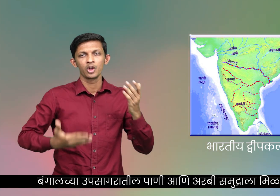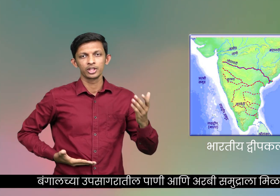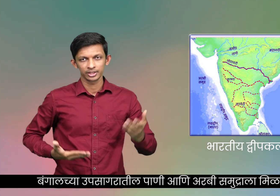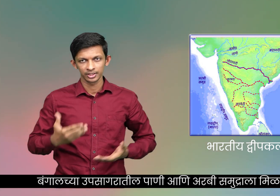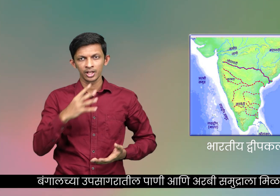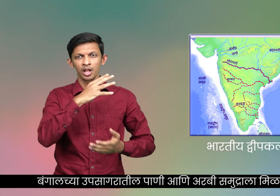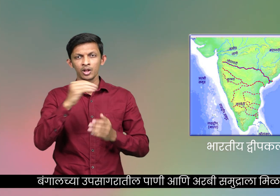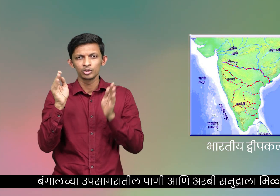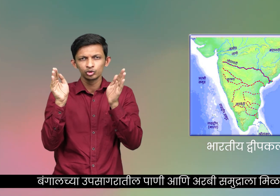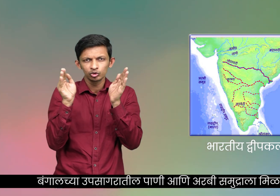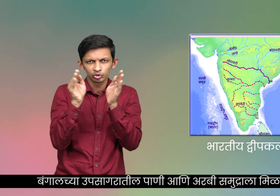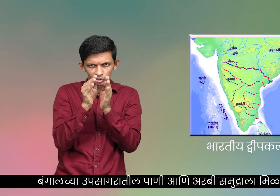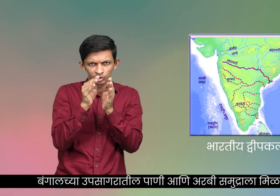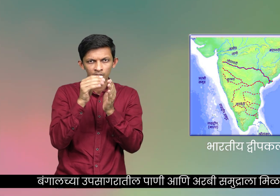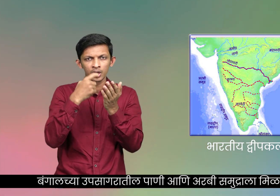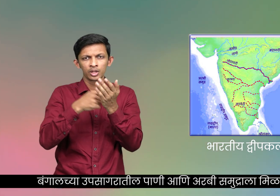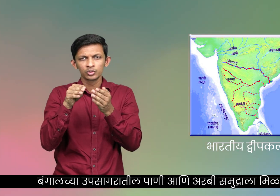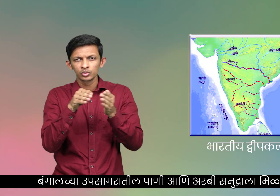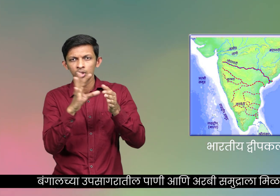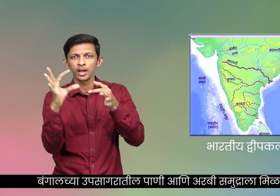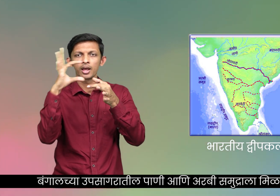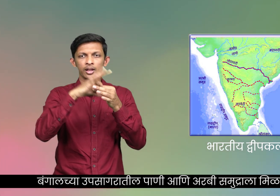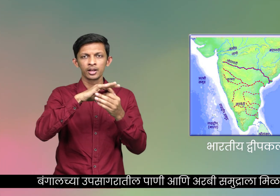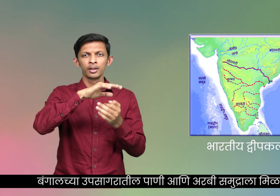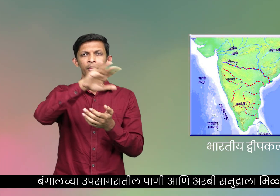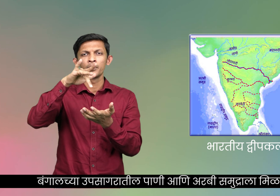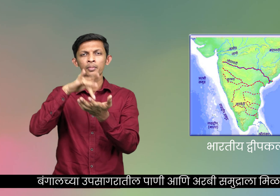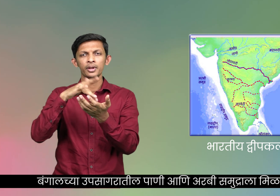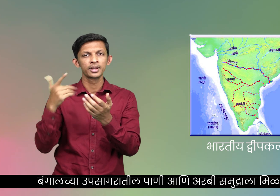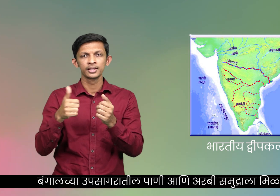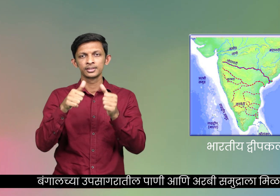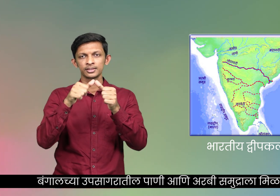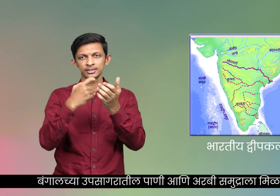बंगालच्या उपसागरातील पाणी आणि अरबी समुद्राला मिळणाऱ्या छोट्या नाल्या.